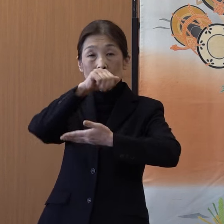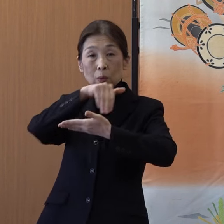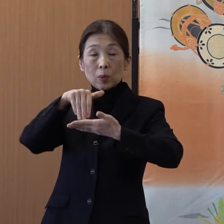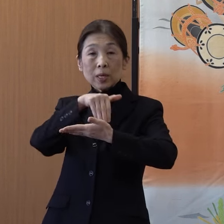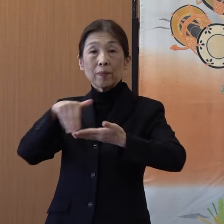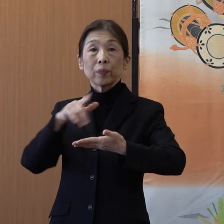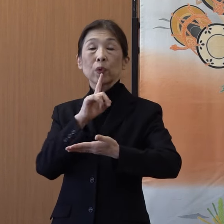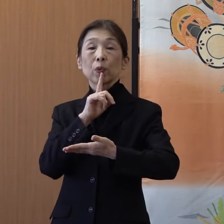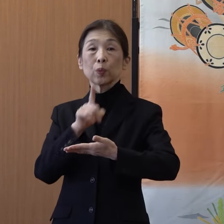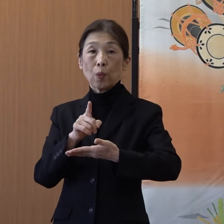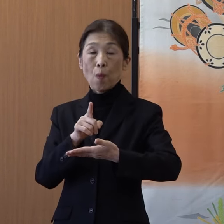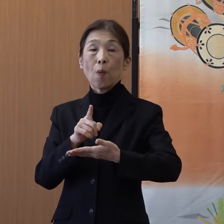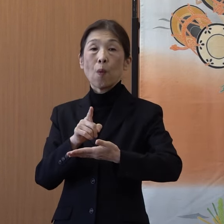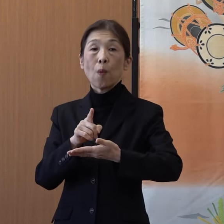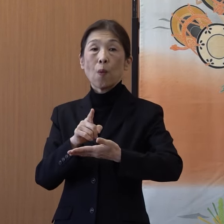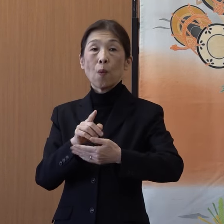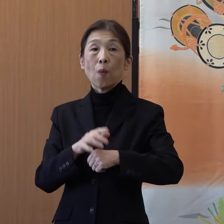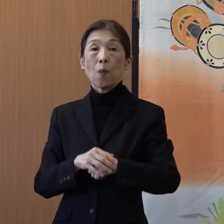ては